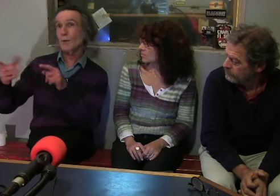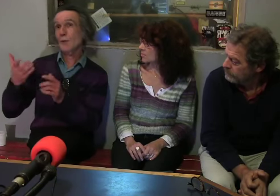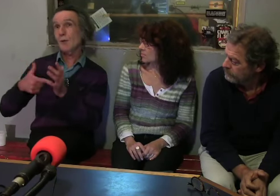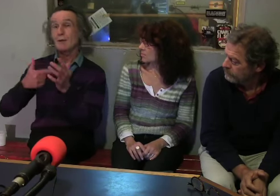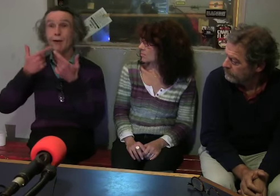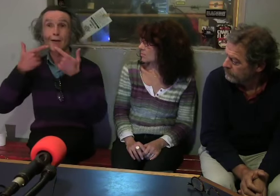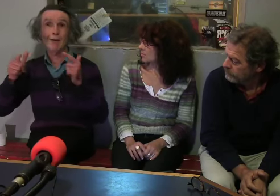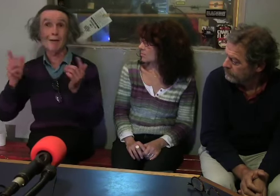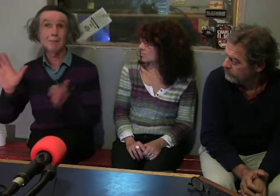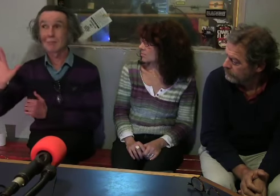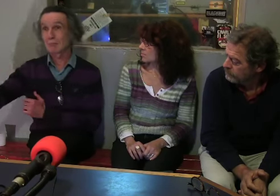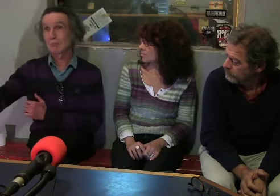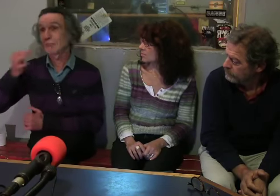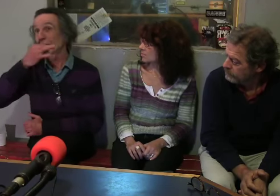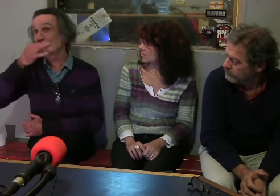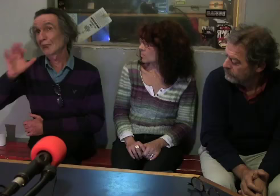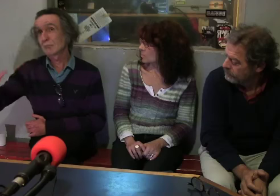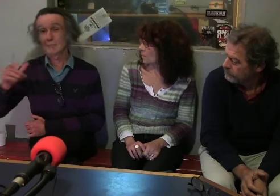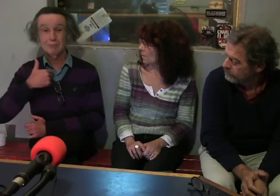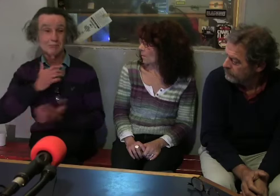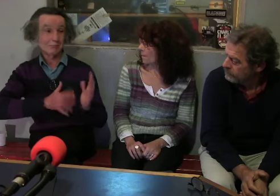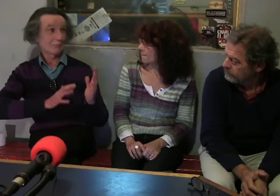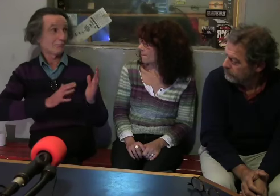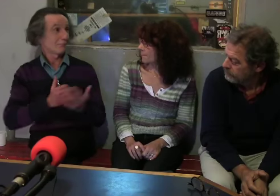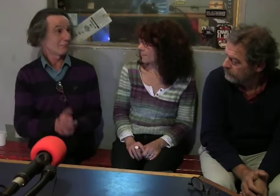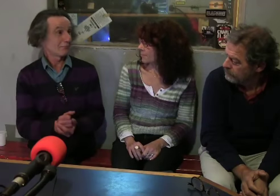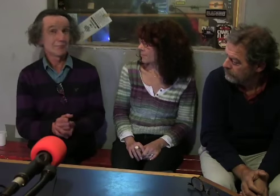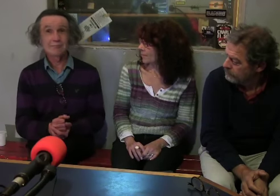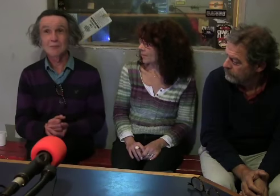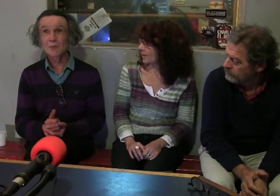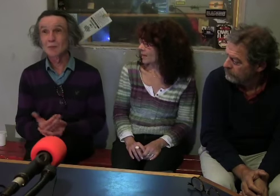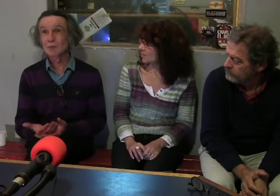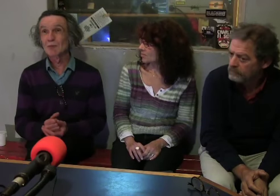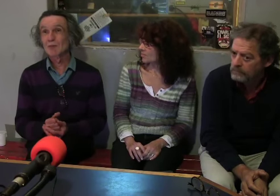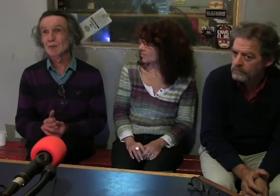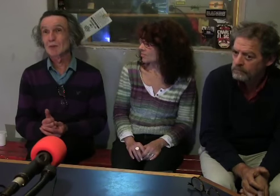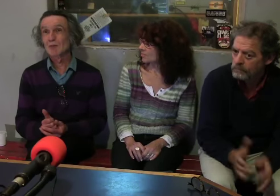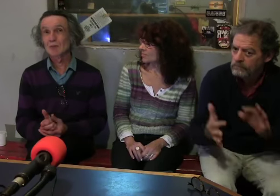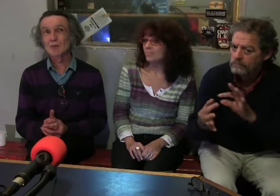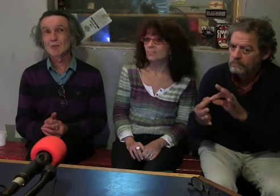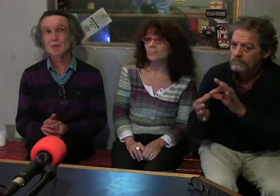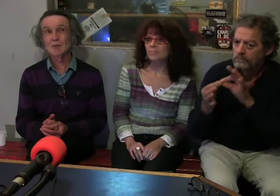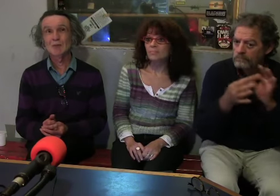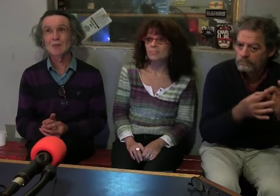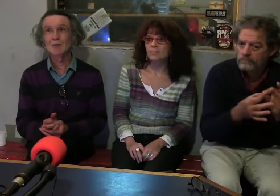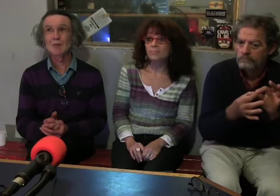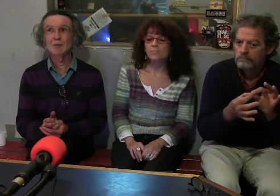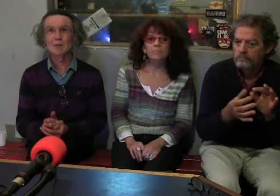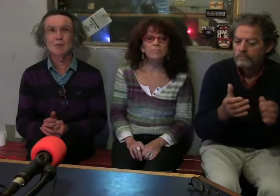on sent qu'il n'y a pas de différence, c'est juste des langues et des cultures différentes, quoi. Et vous pouvez venir à la radio.